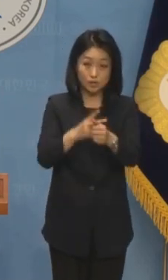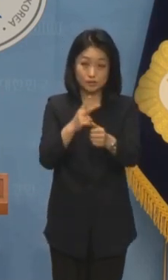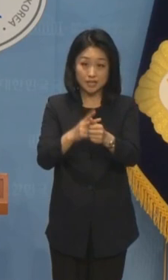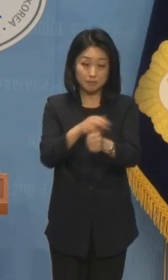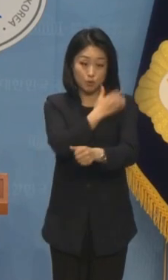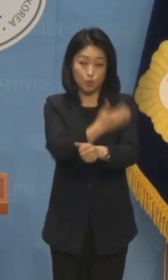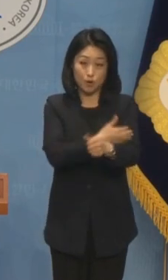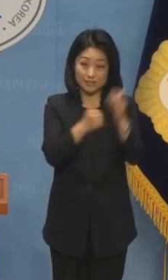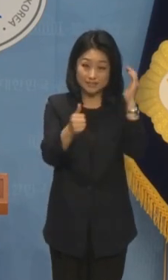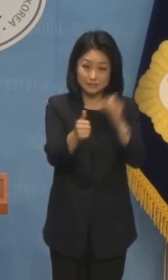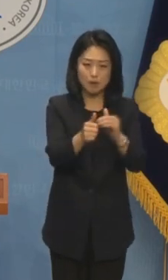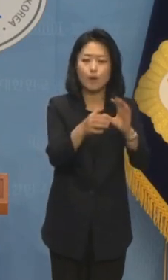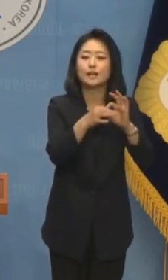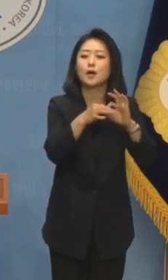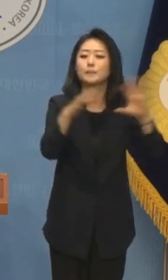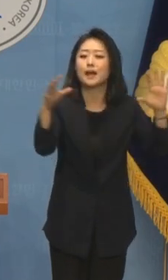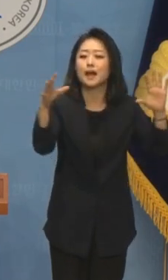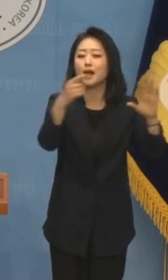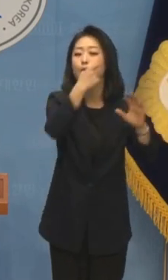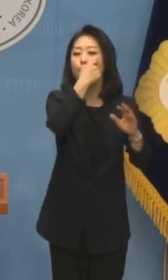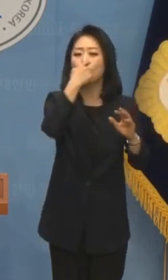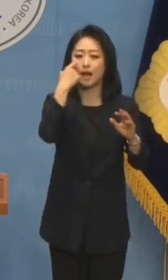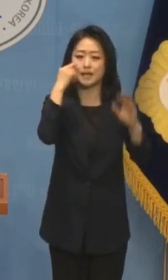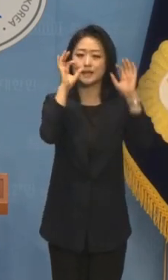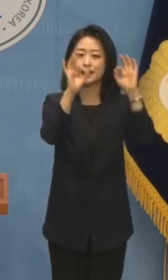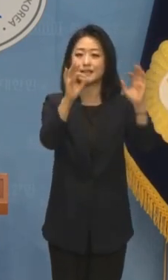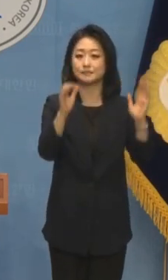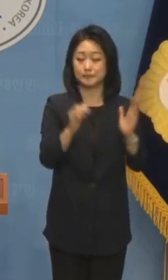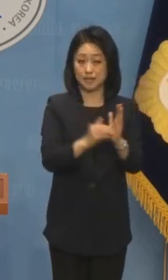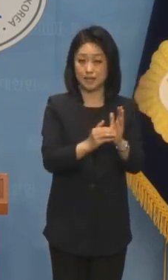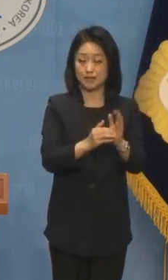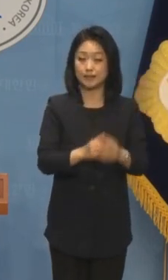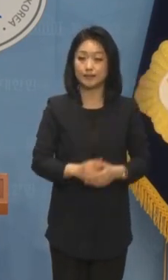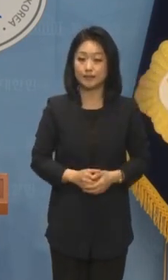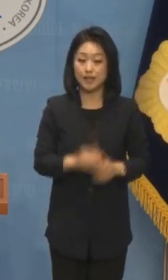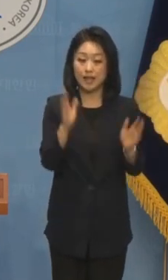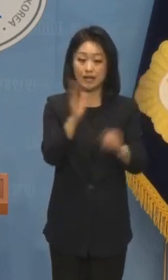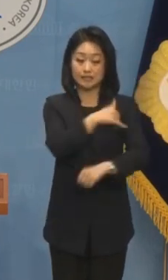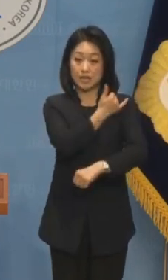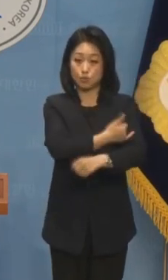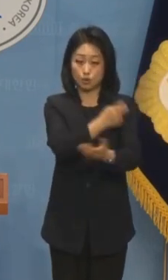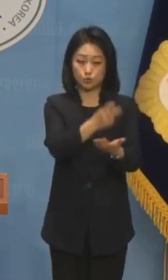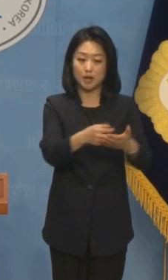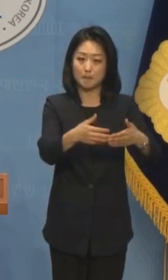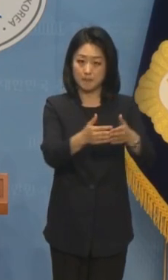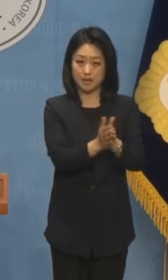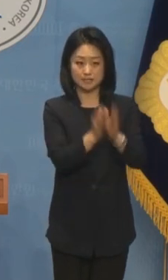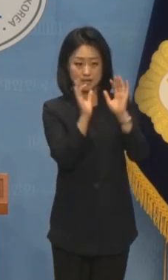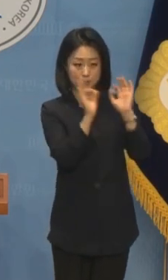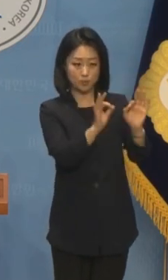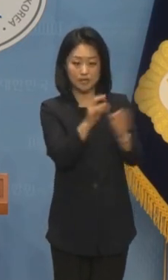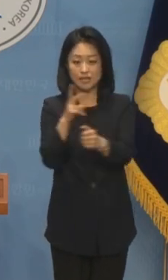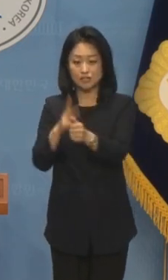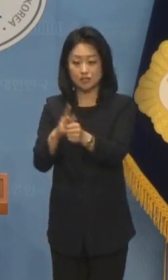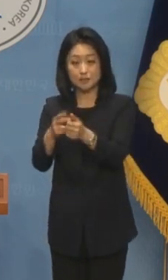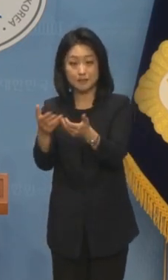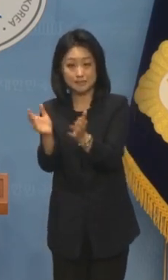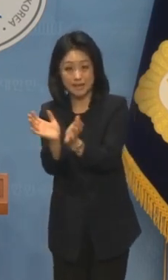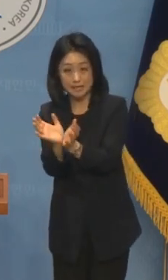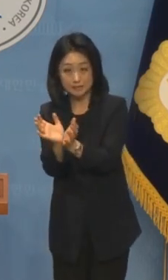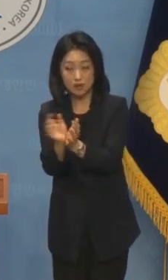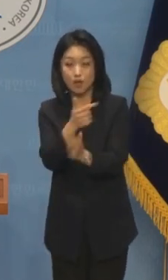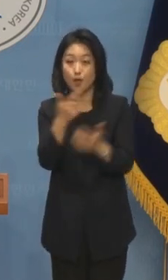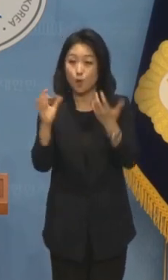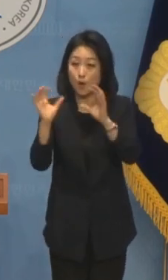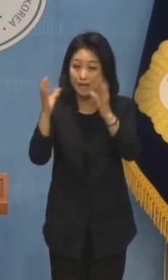상관관계도 확인할 수 없었다라는 것이 결론입니다. 이번 학생인권조례 폐지에 대해 교원단체는